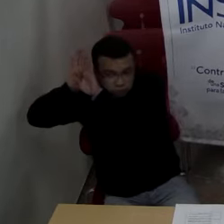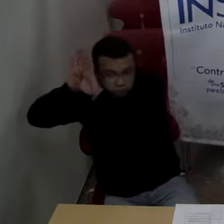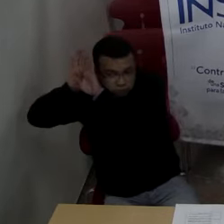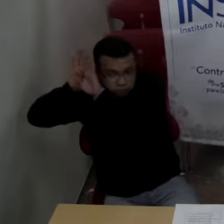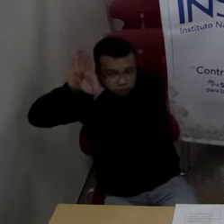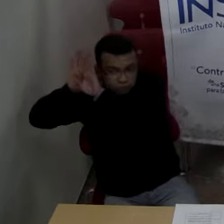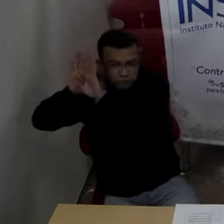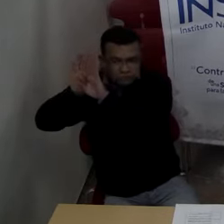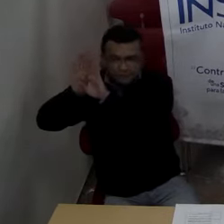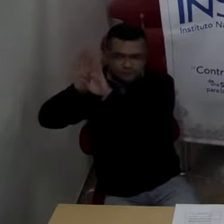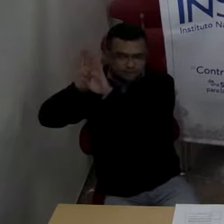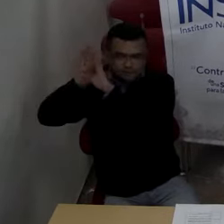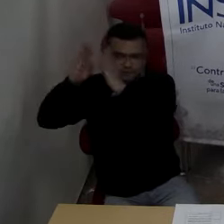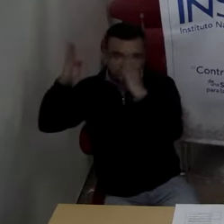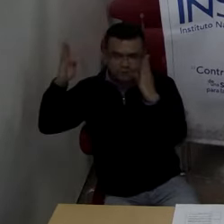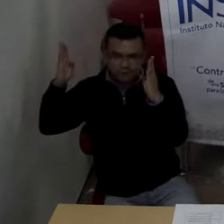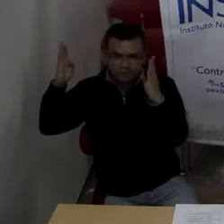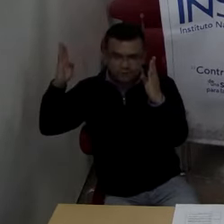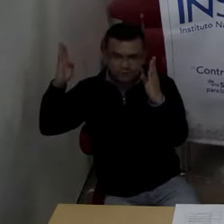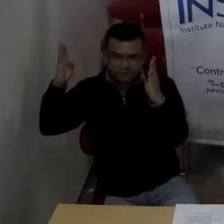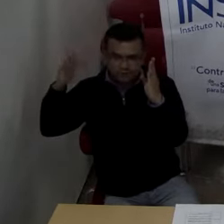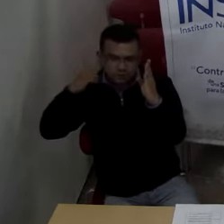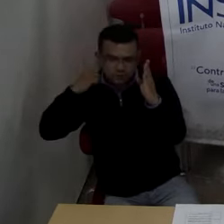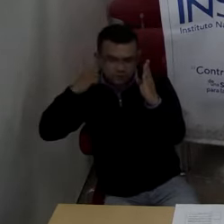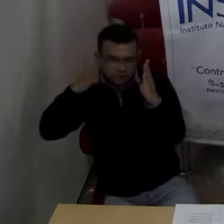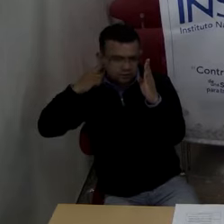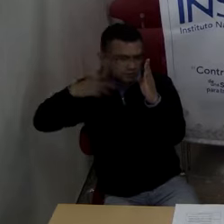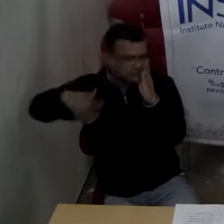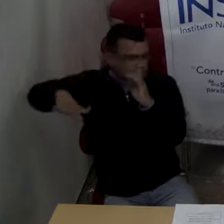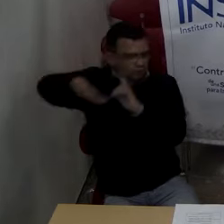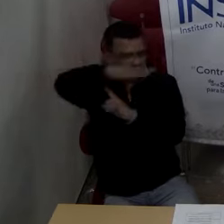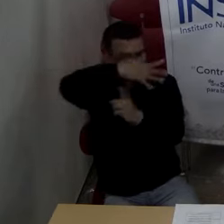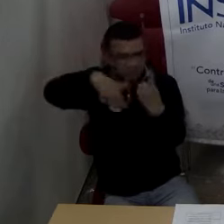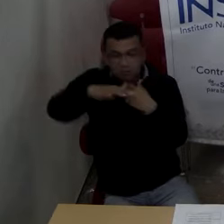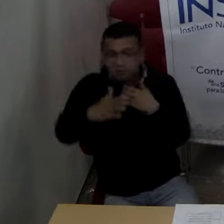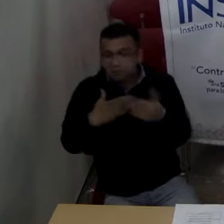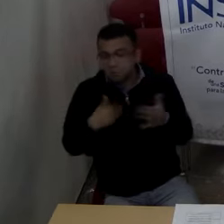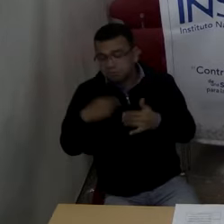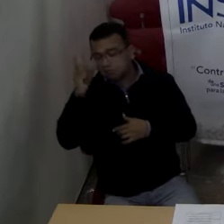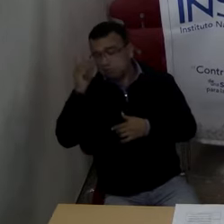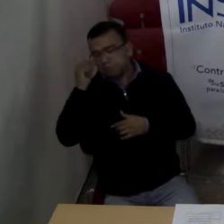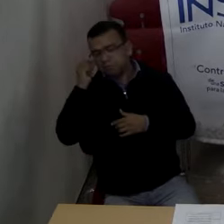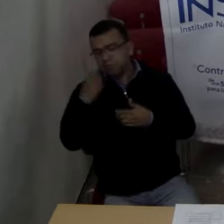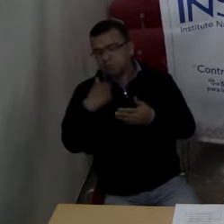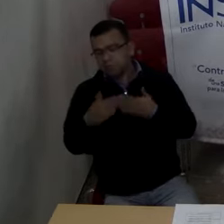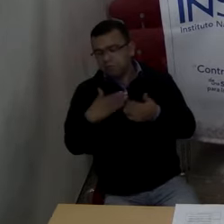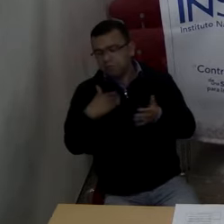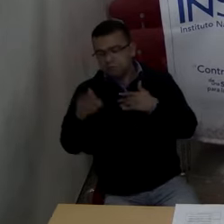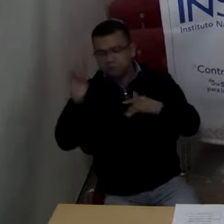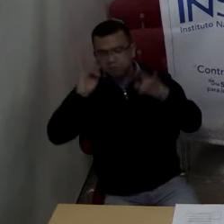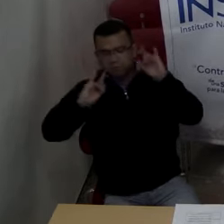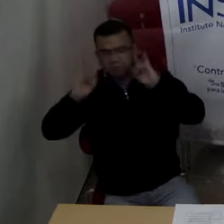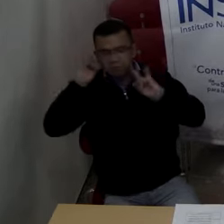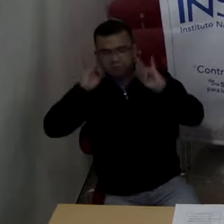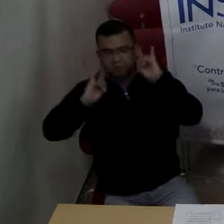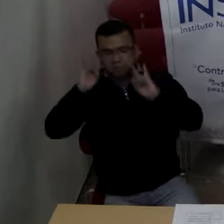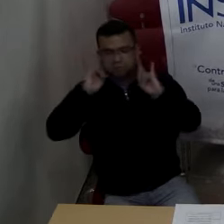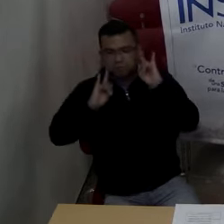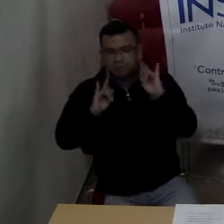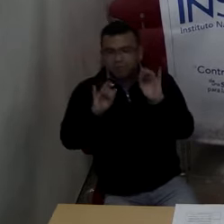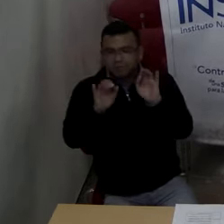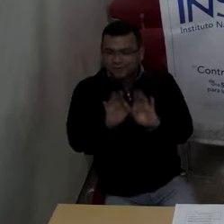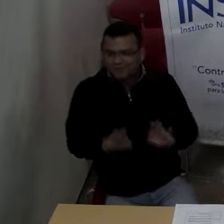estar pendiente de lo que sucede en el contexto. Por tanto, es la parte fundamental